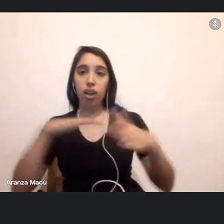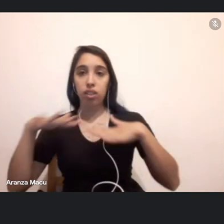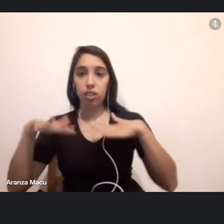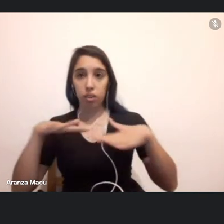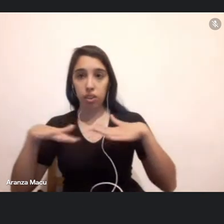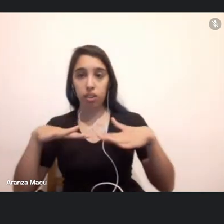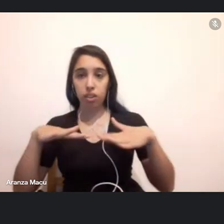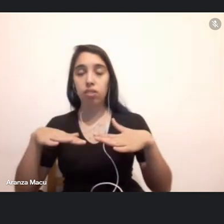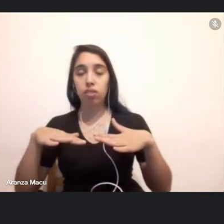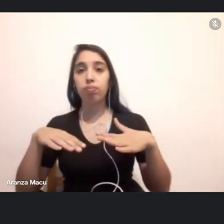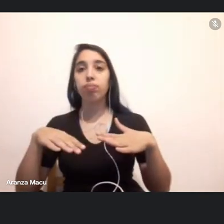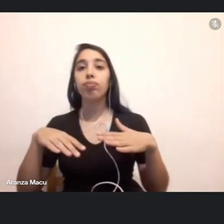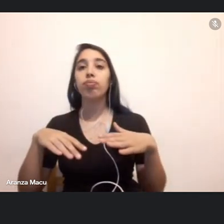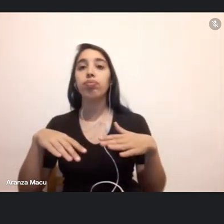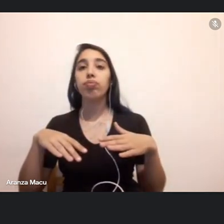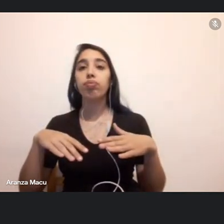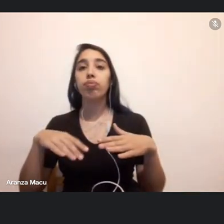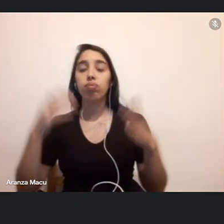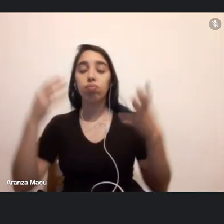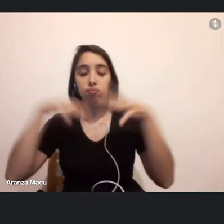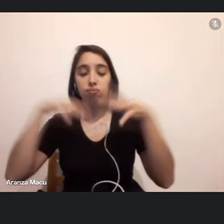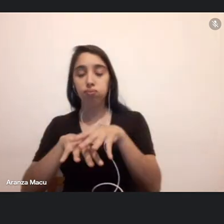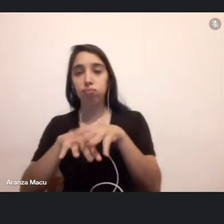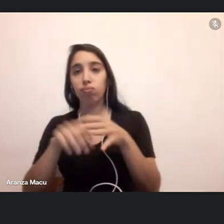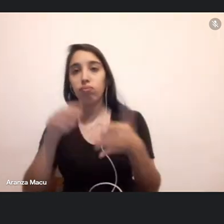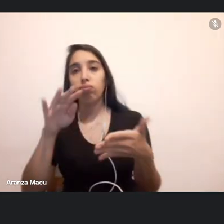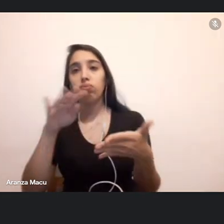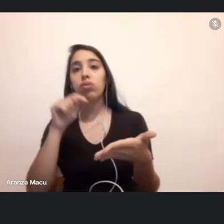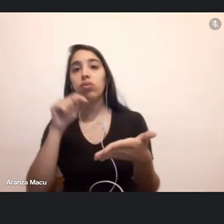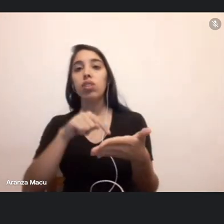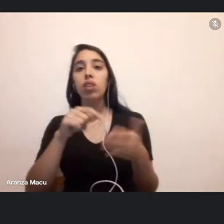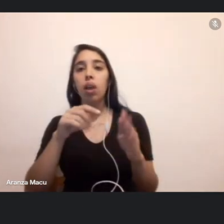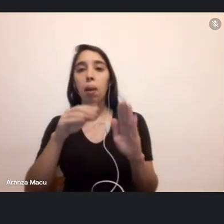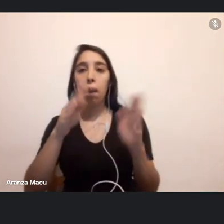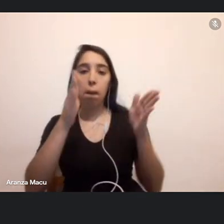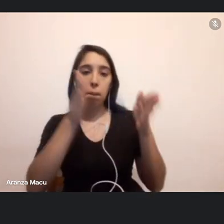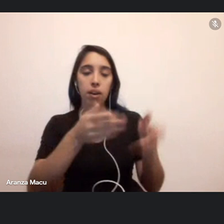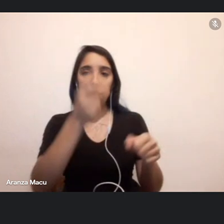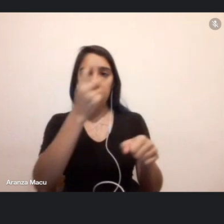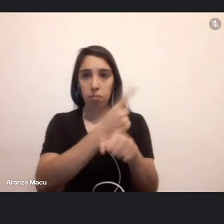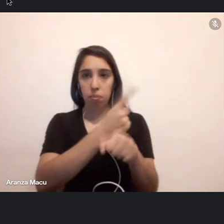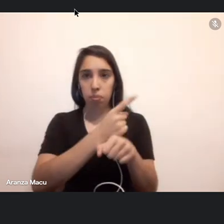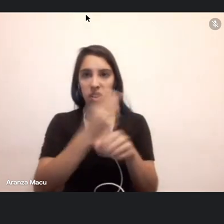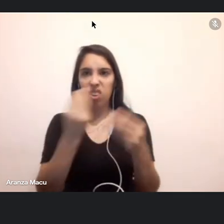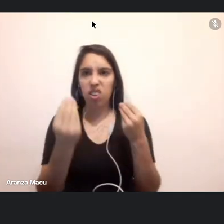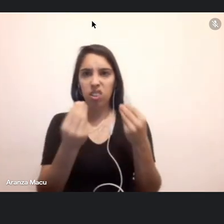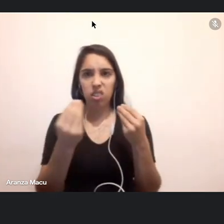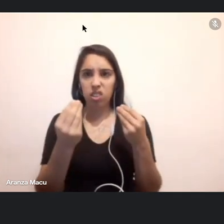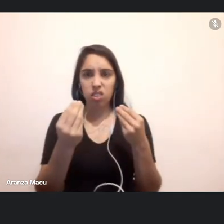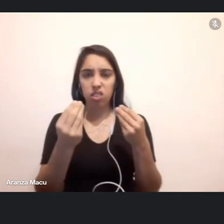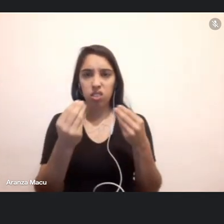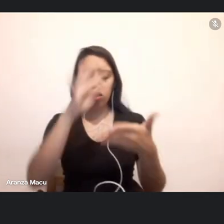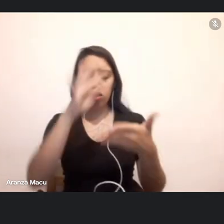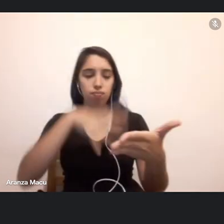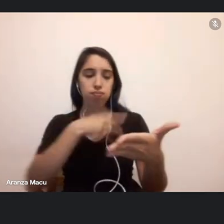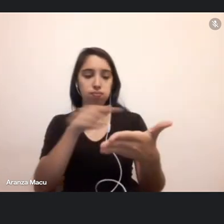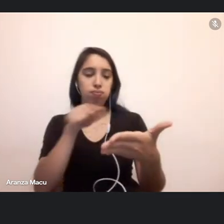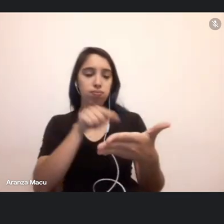integradora. Entonces, en esta primera parte tenían que reconocer la clase de palabra